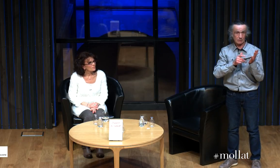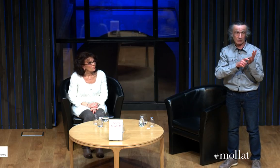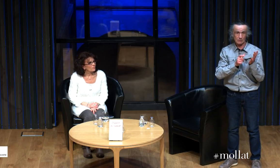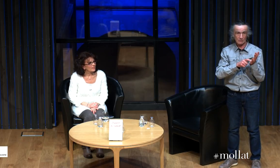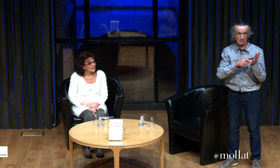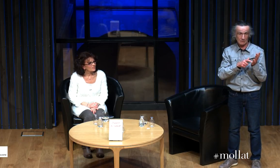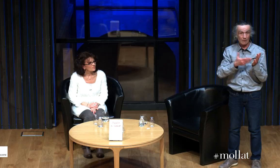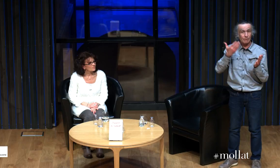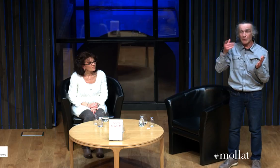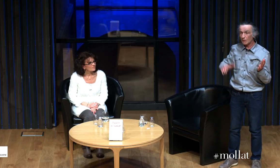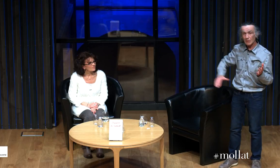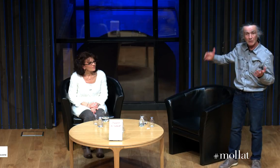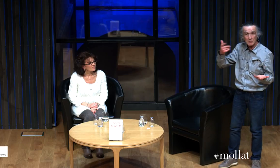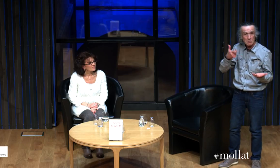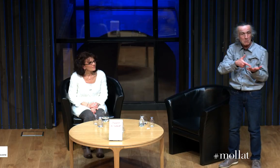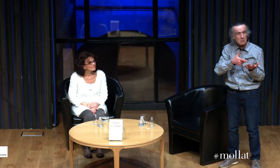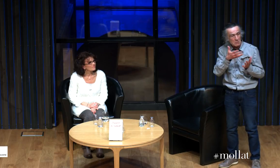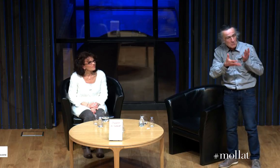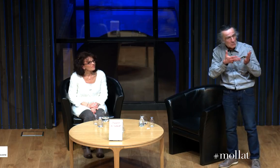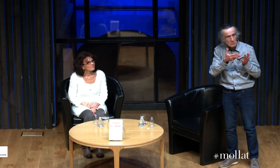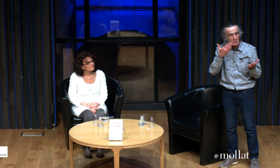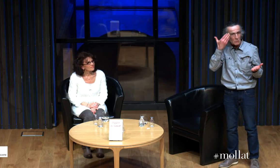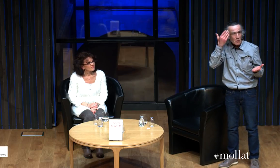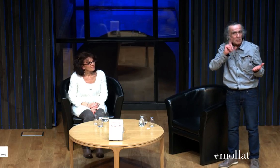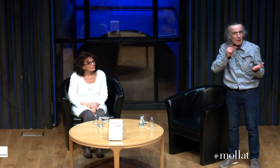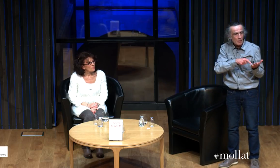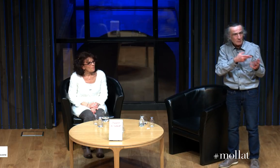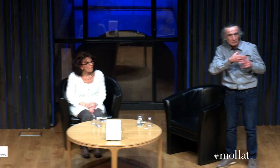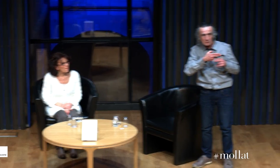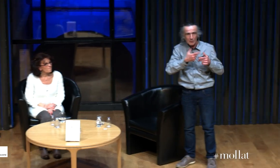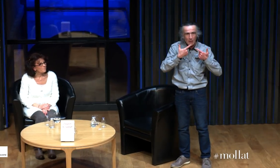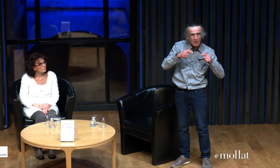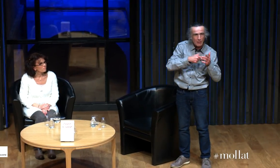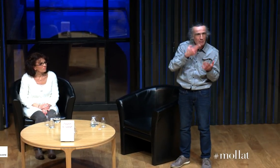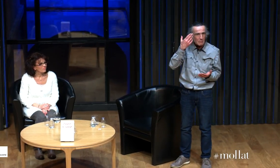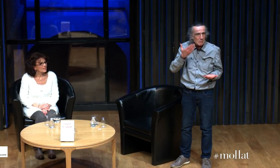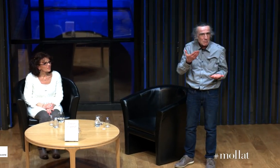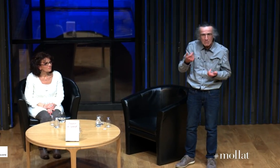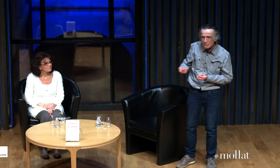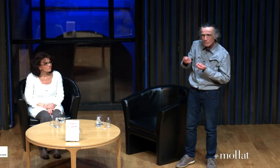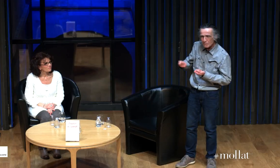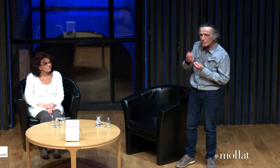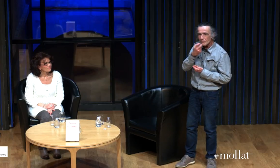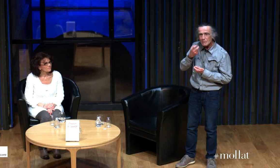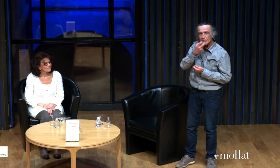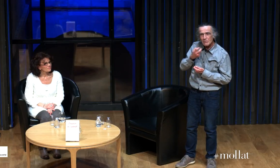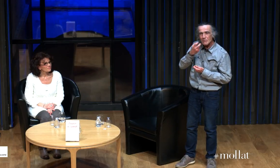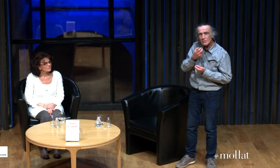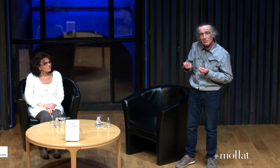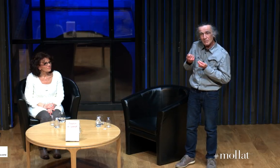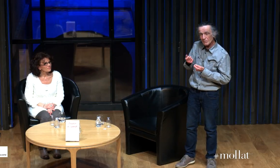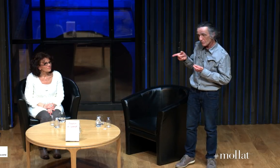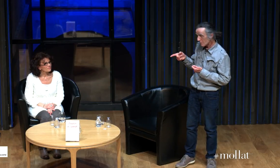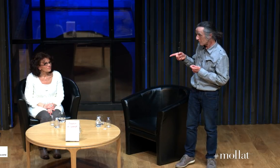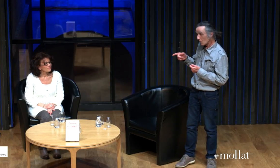vécu à l'âge de 50 ans et la découverte pour elle de la langue des signes. Toute son enfance, toute sa vie même, elle ne pensait même pas